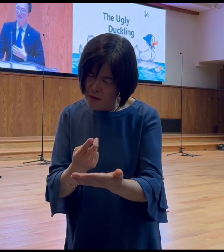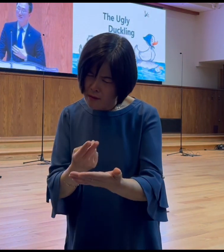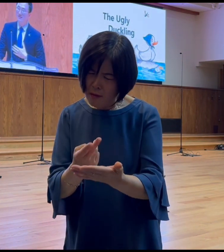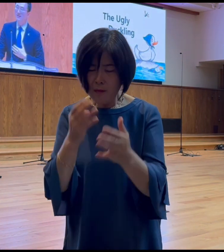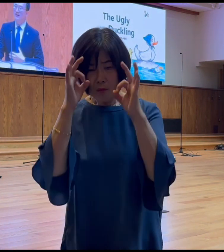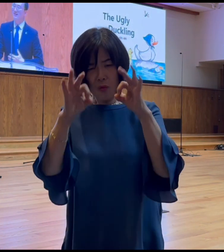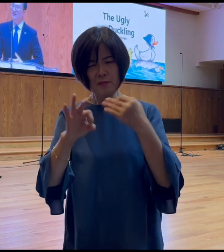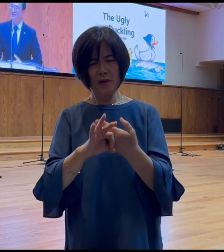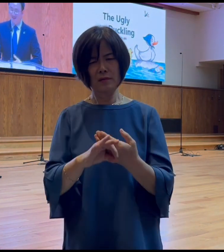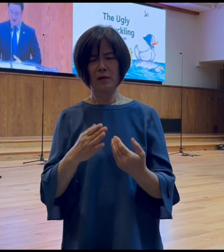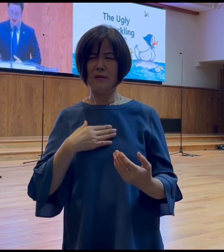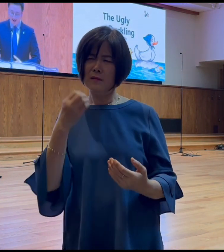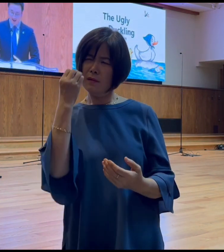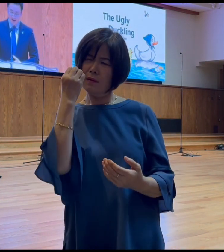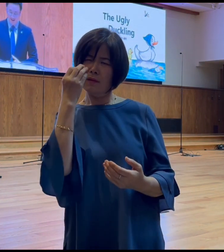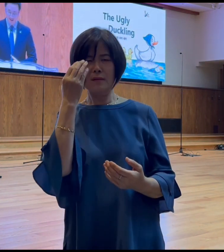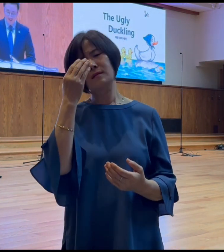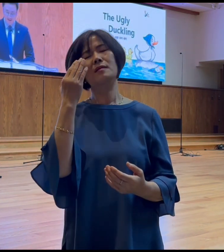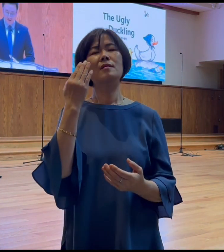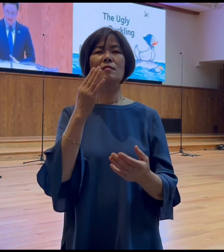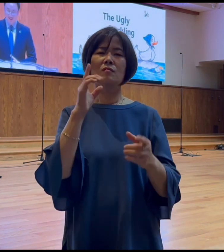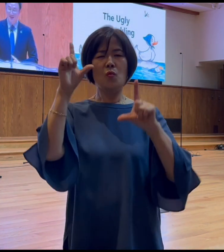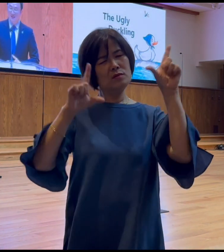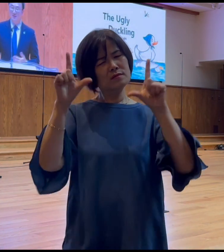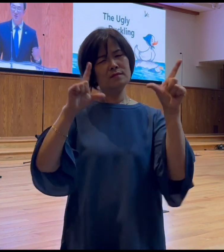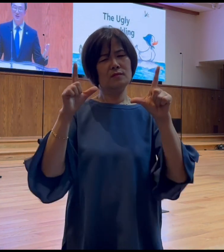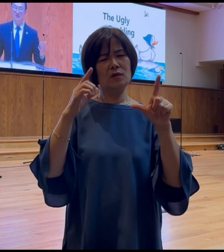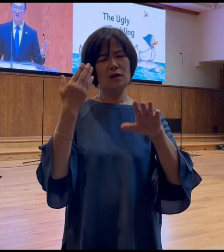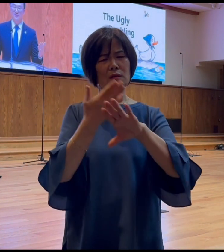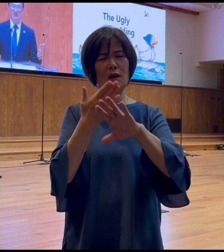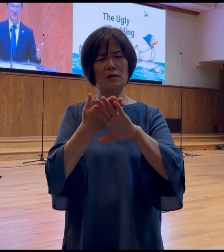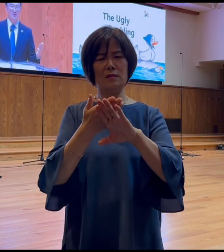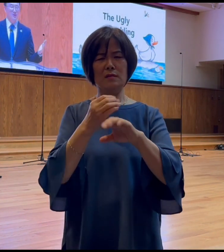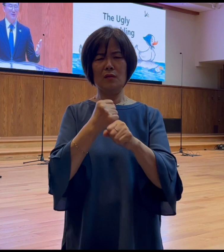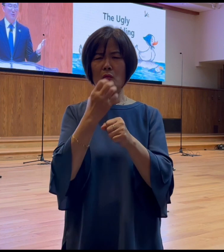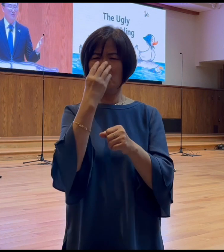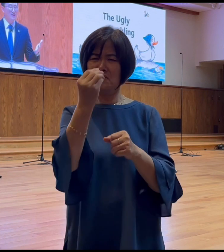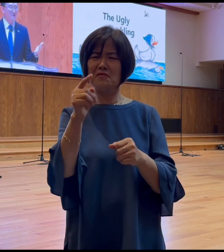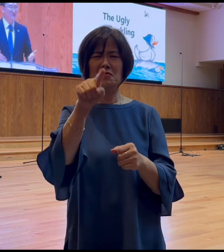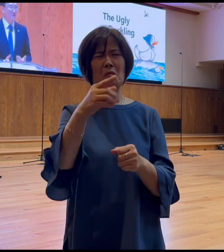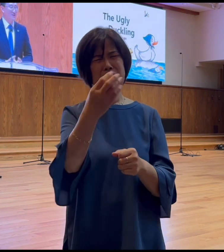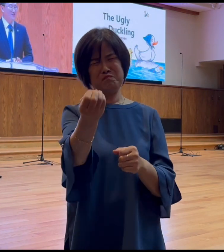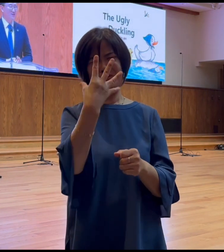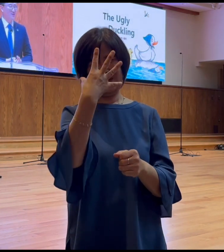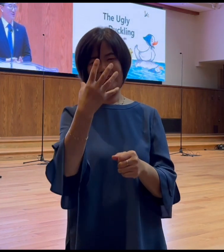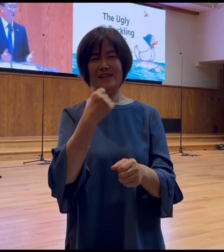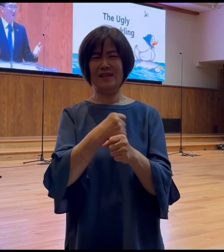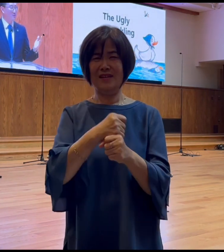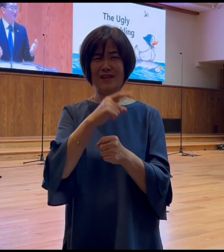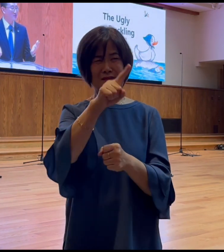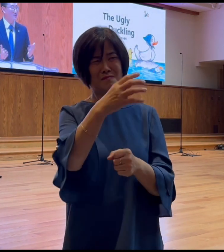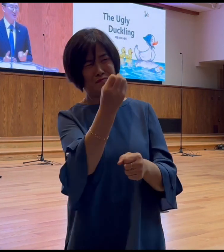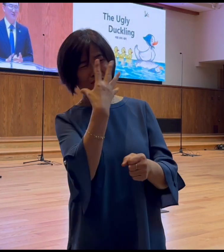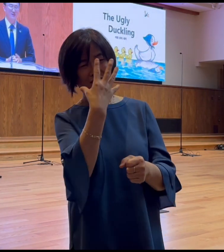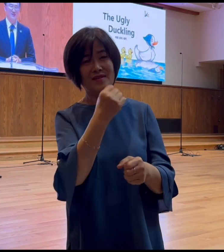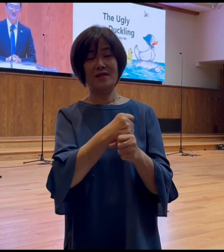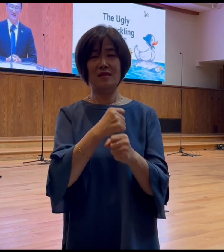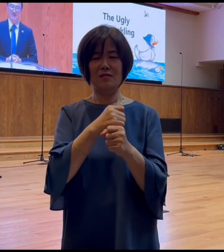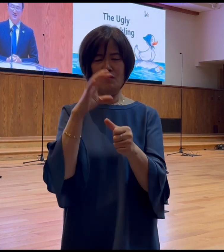이렇게 이상하게 생겼을까? 다른 오리들도 넌 정말 못생겼어. 넌 정말